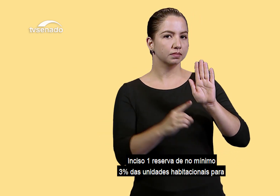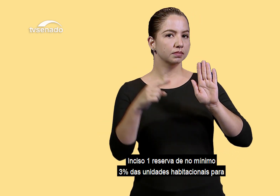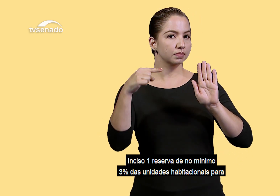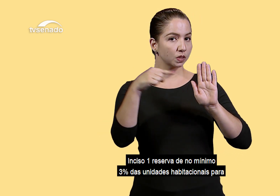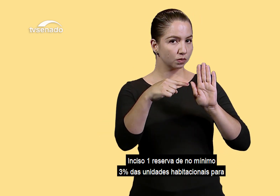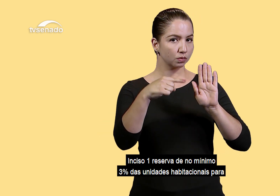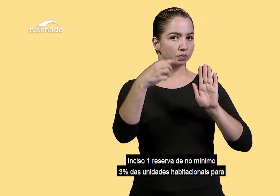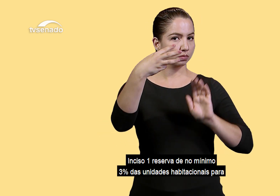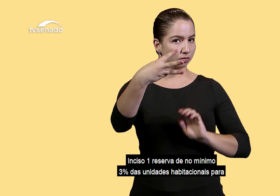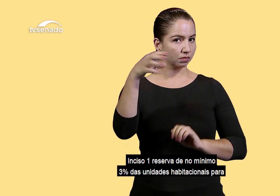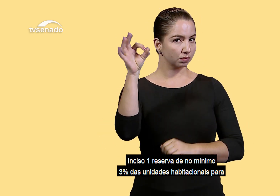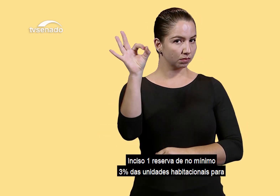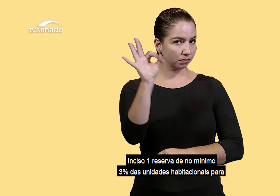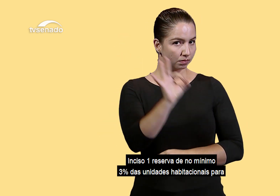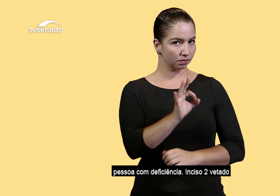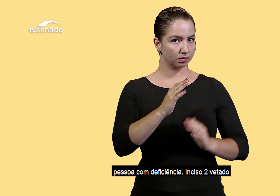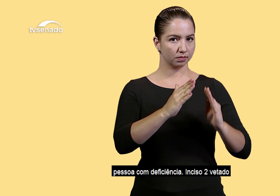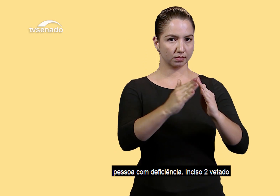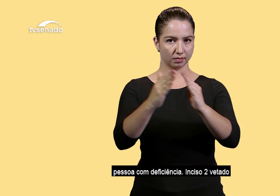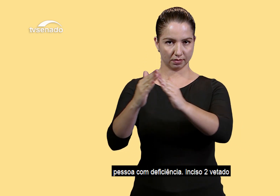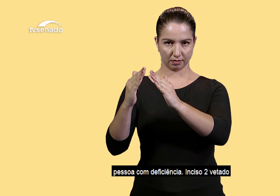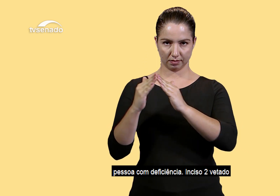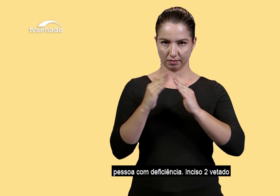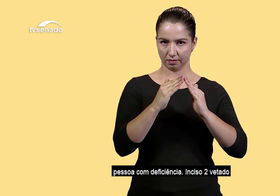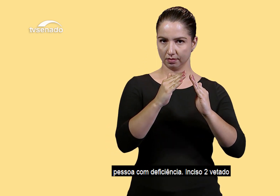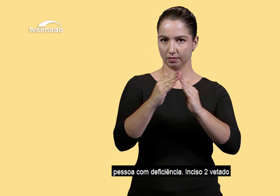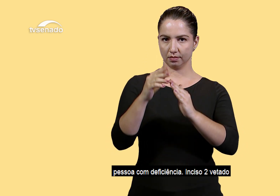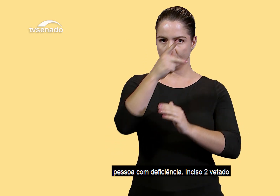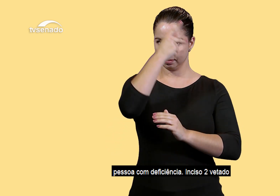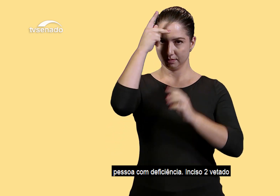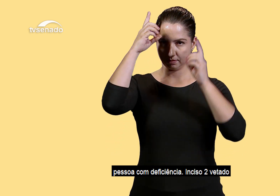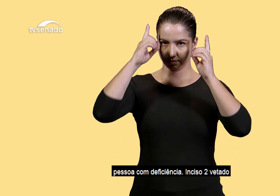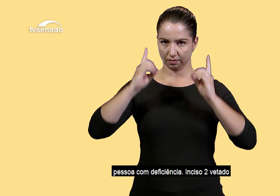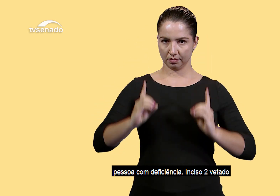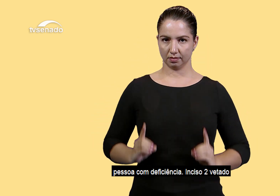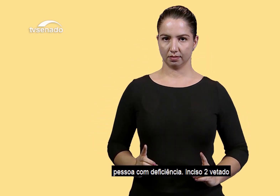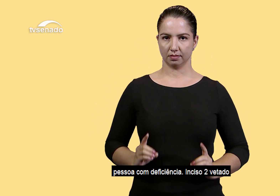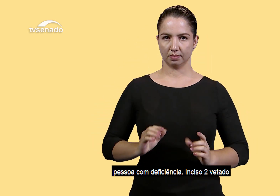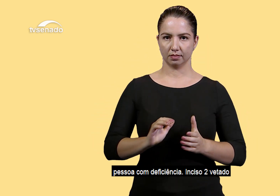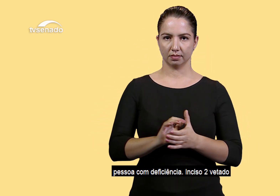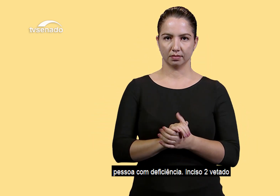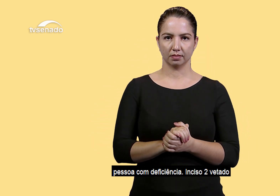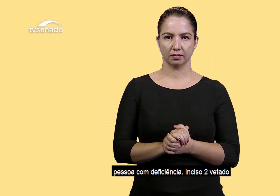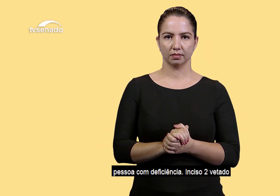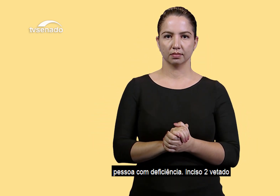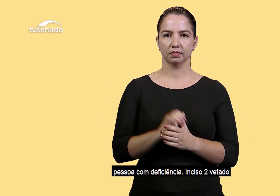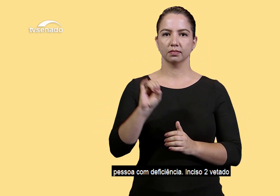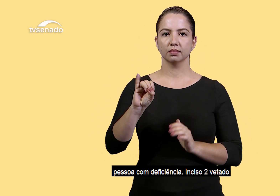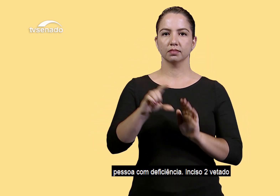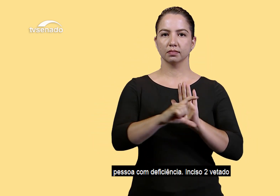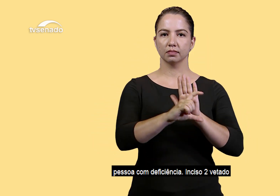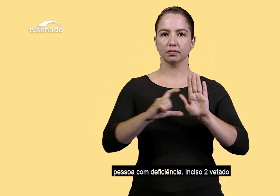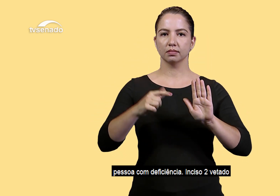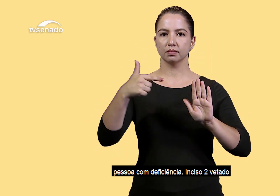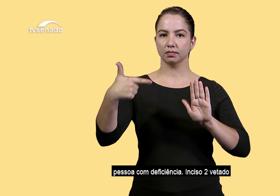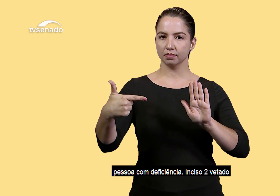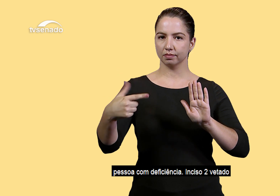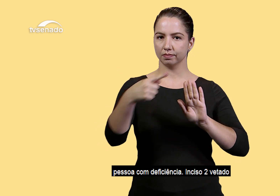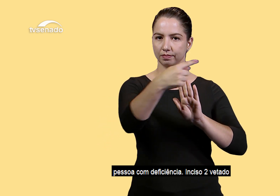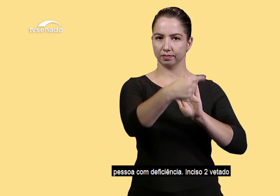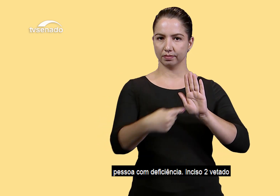das unidades habitacionais para pessoa com deficiência. Inciso 2. Vetado.